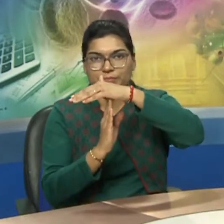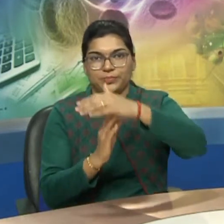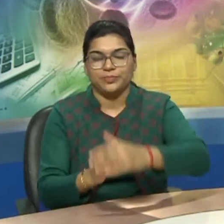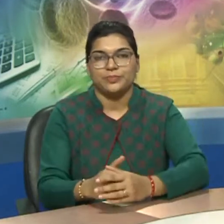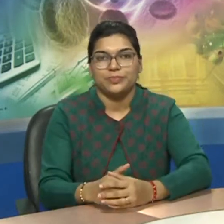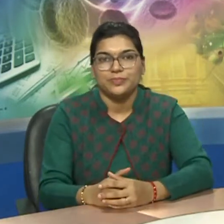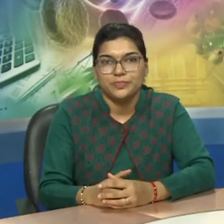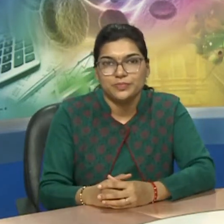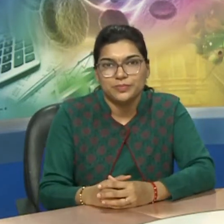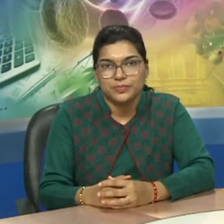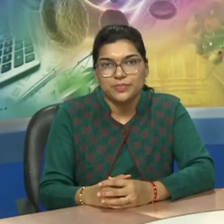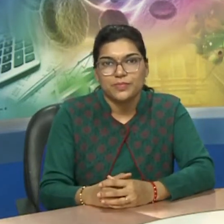Let us have a break here.